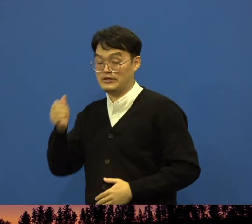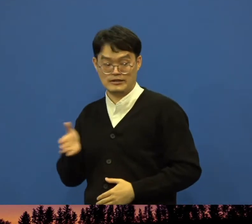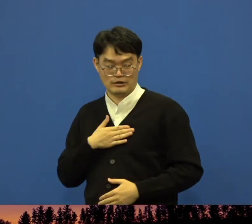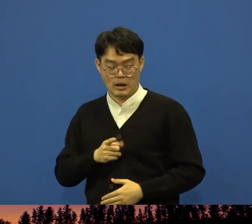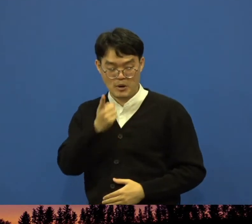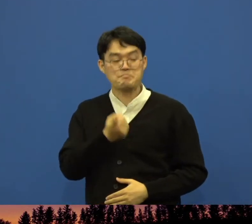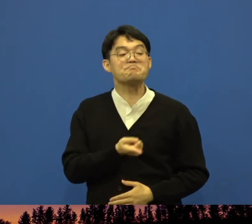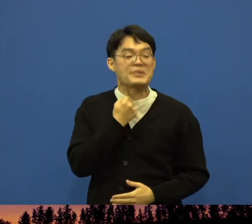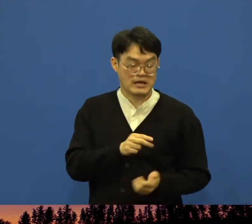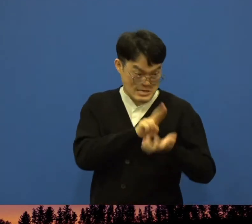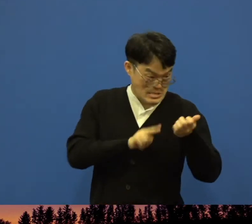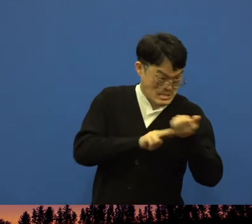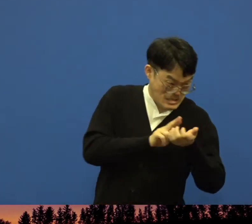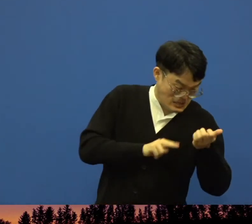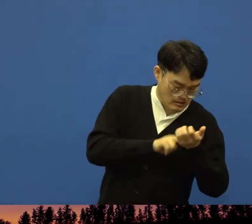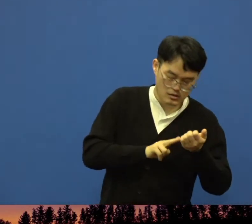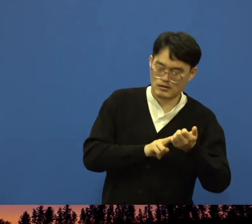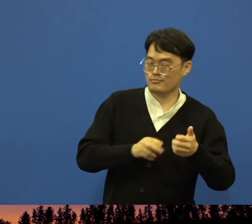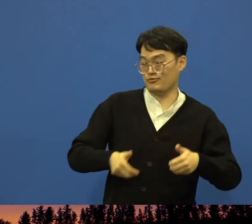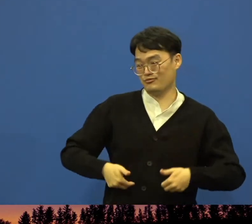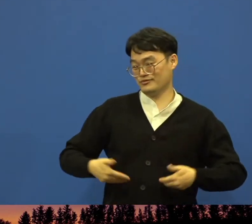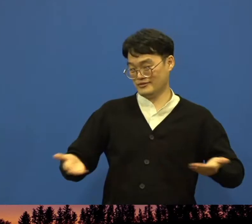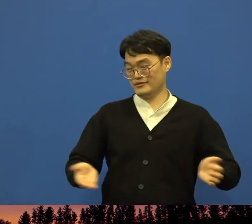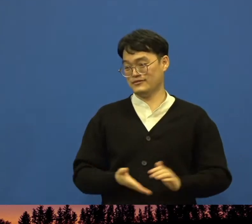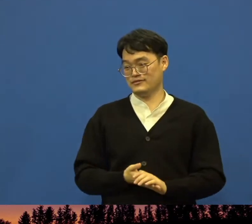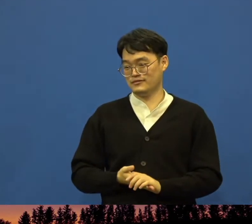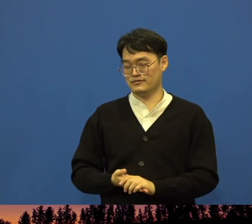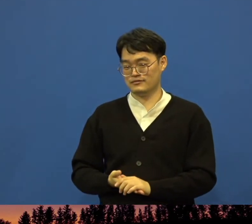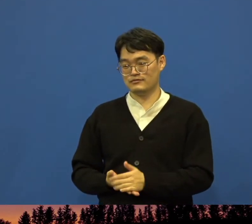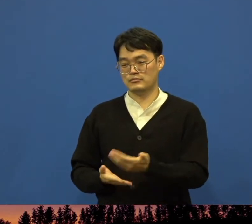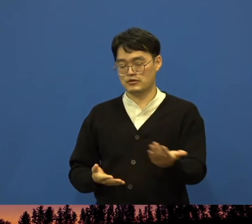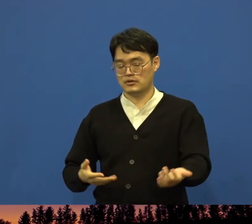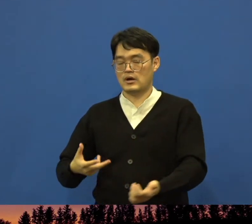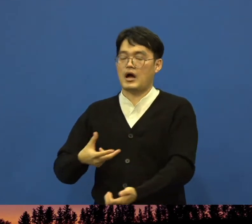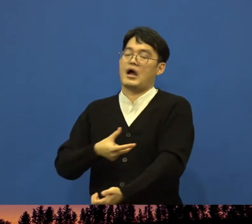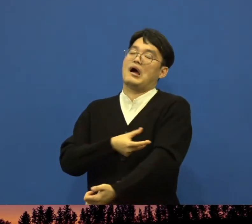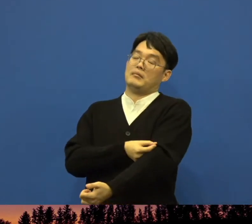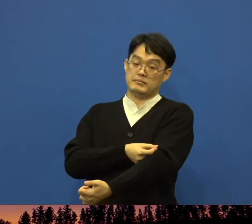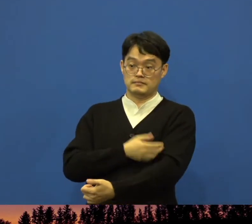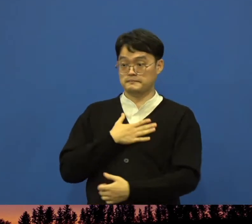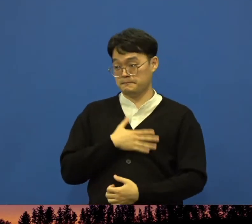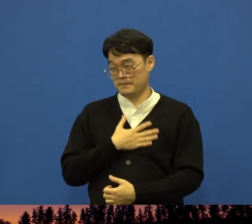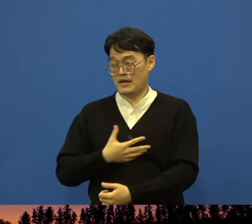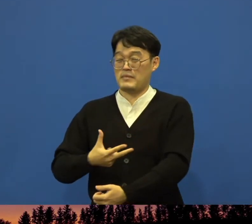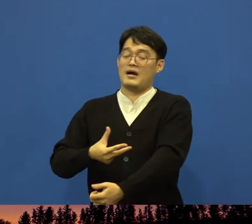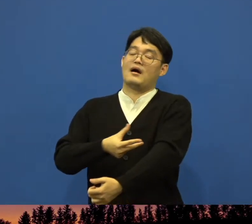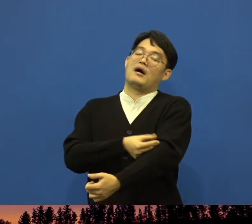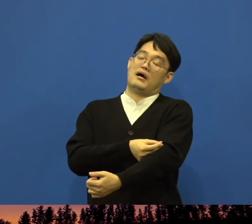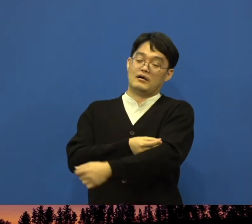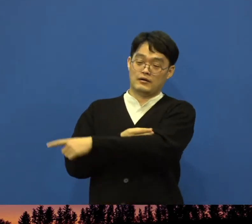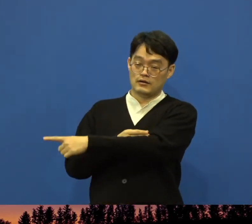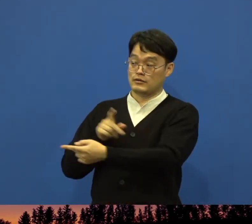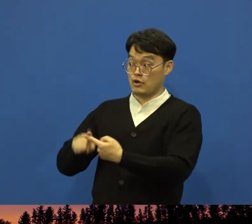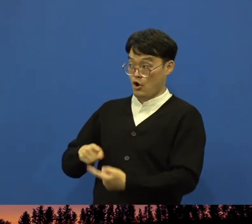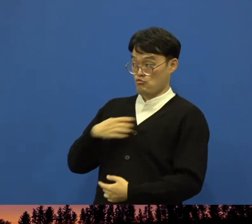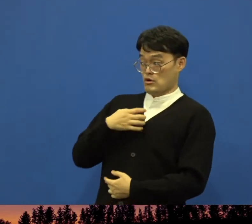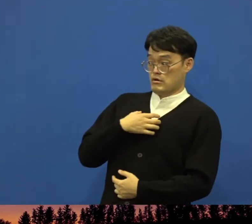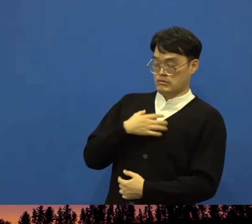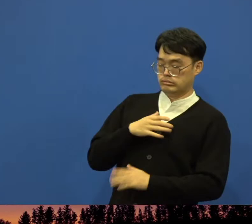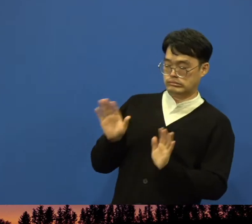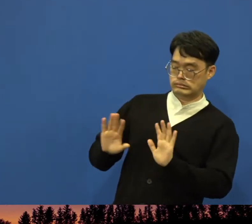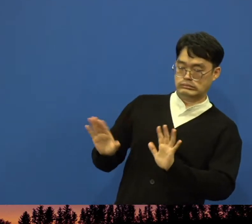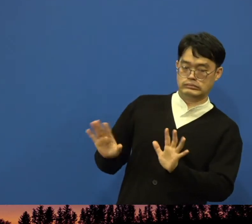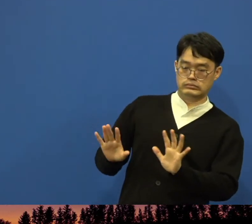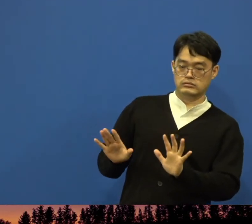요즘 마약에 인생 망친 사람들 얘기, 마약은 진짜 위험한 거구나. 보통 사람 손 안 대잖아요. 그죠? 직접